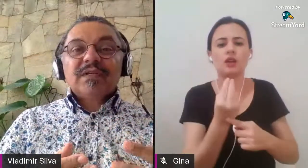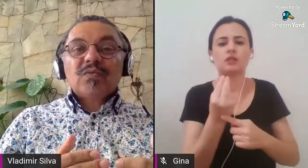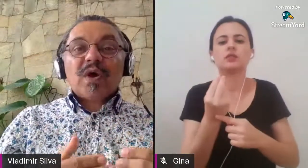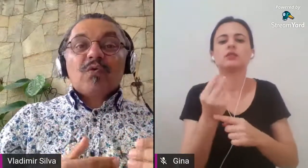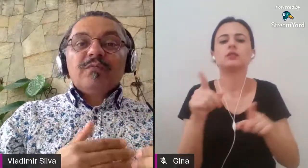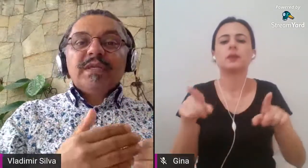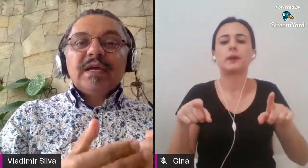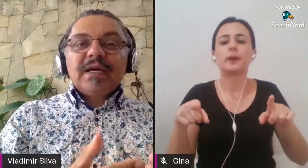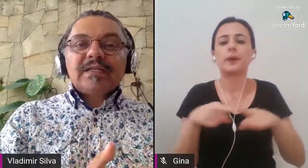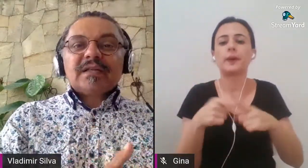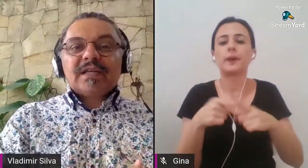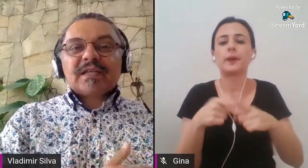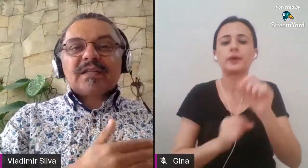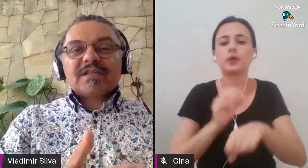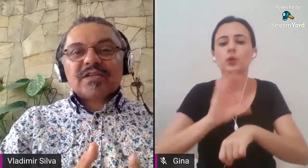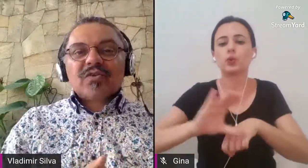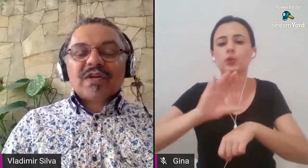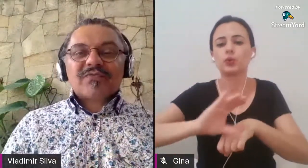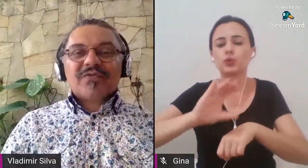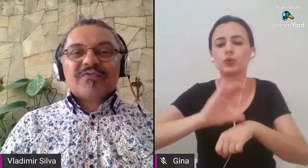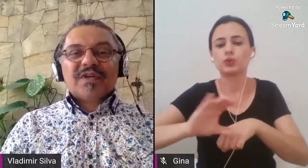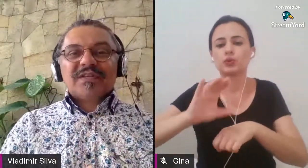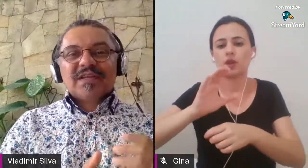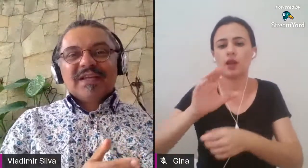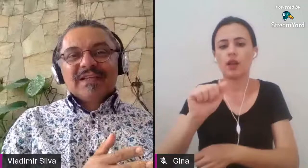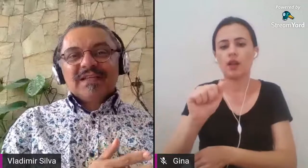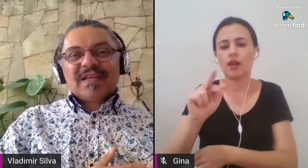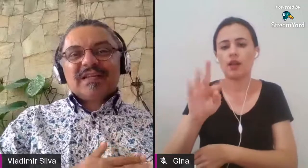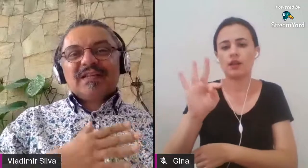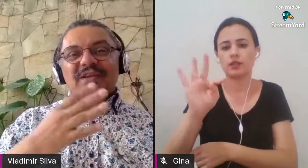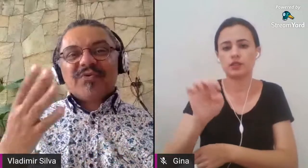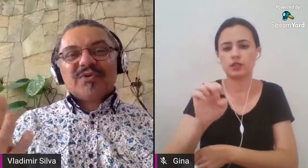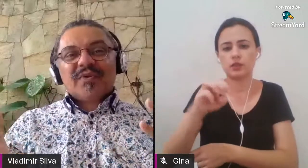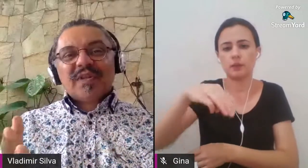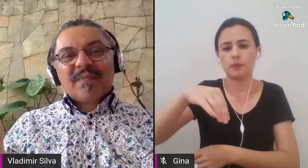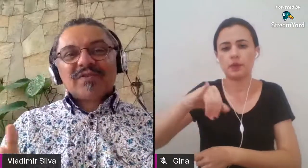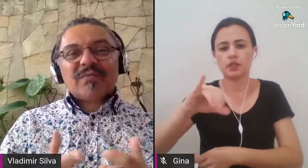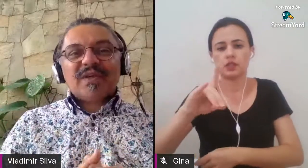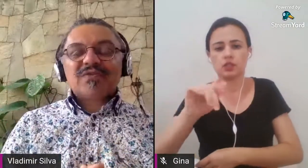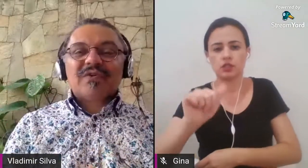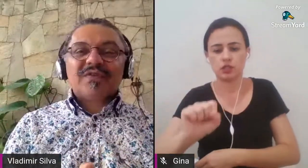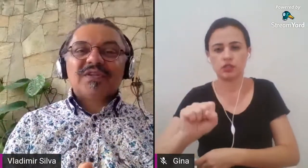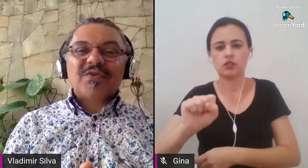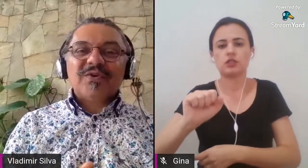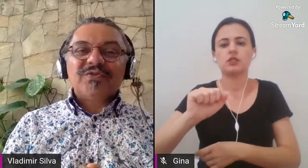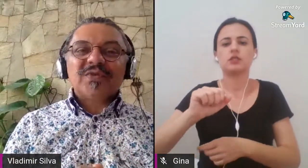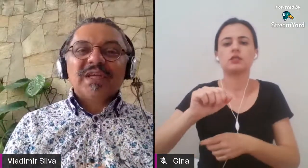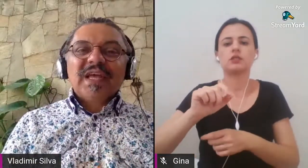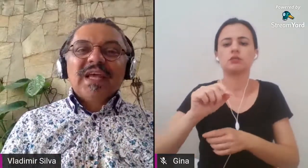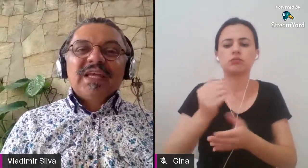em certa medida, uma culminância dessa trajetória que foi feita de 78 até mais ou